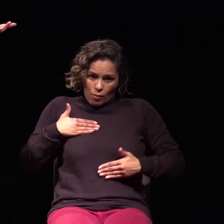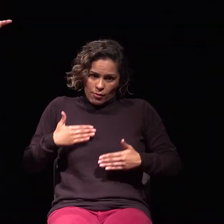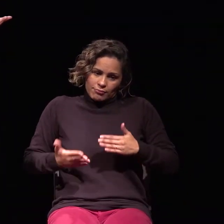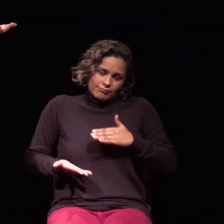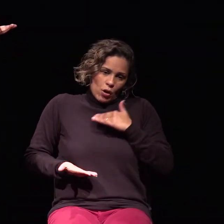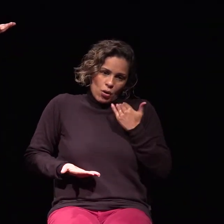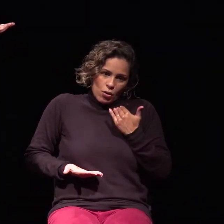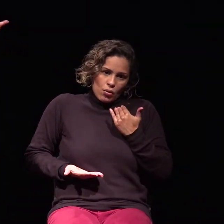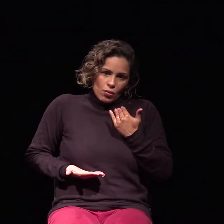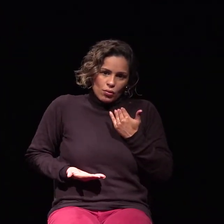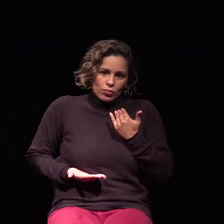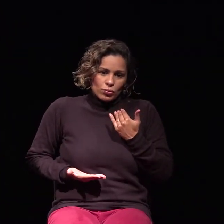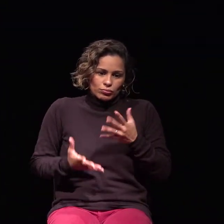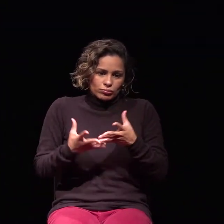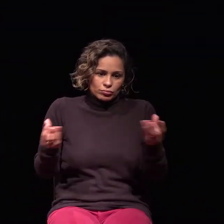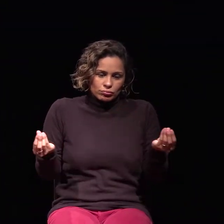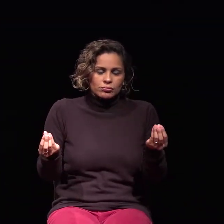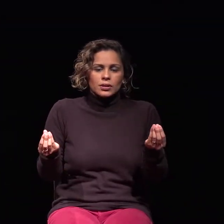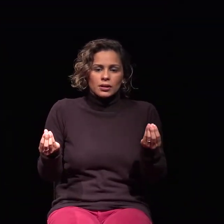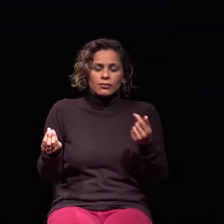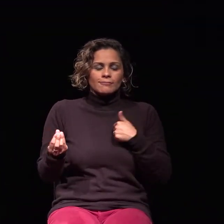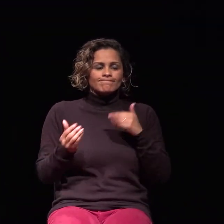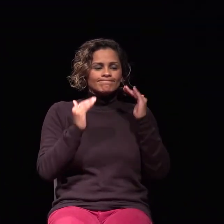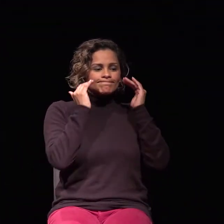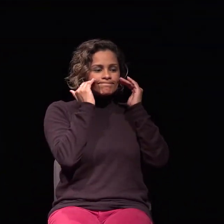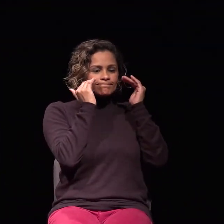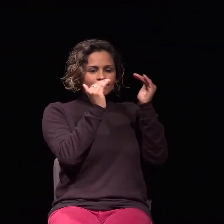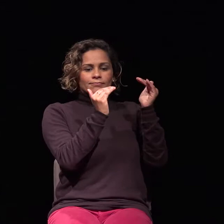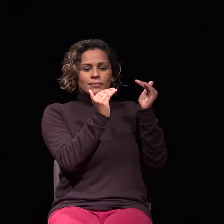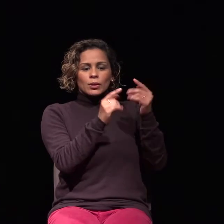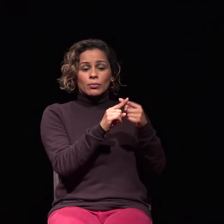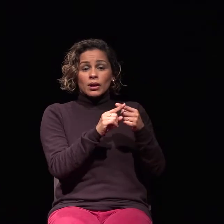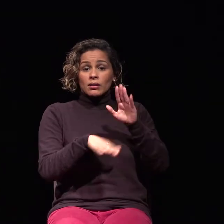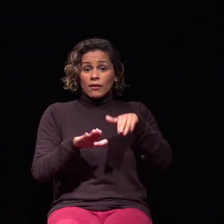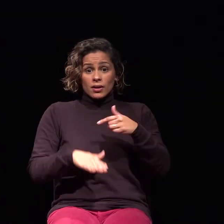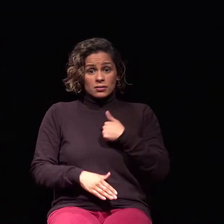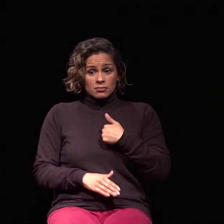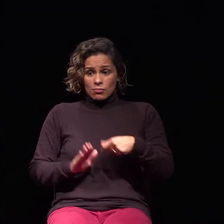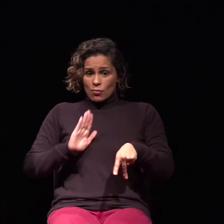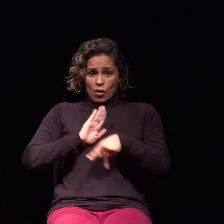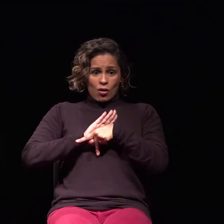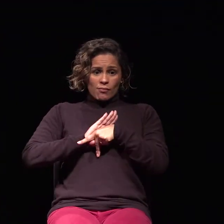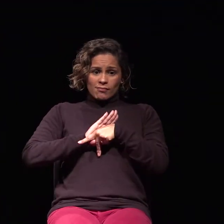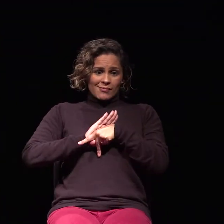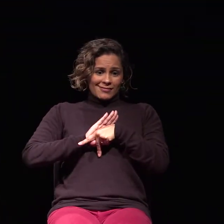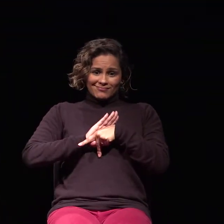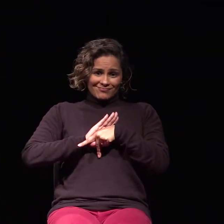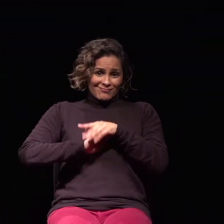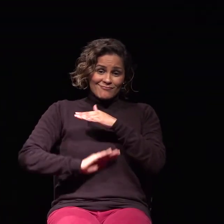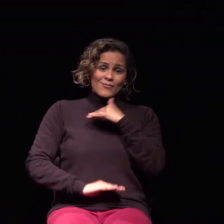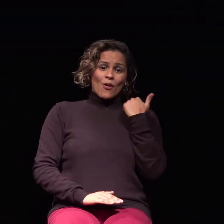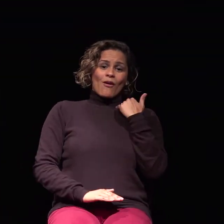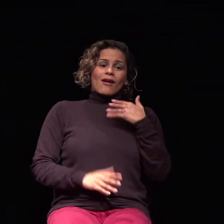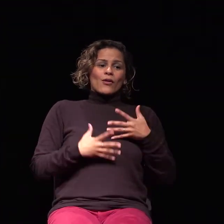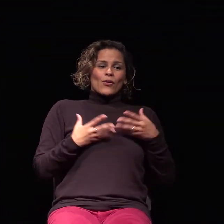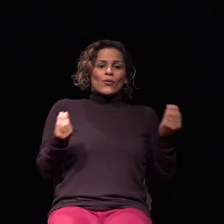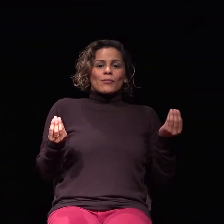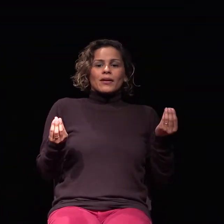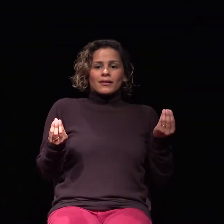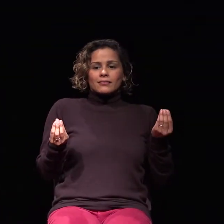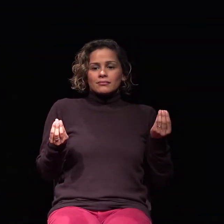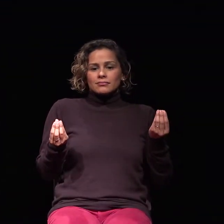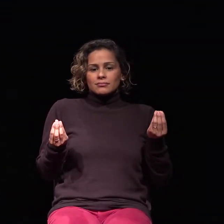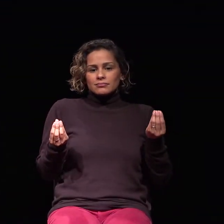também, né, desaparecida. Então, eu tenho muito respeito pelas desaparecidas, que eu podia ser. Por acaso, eu estou aqui falando com vocês,